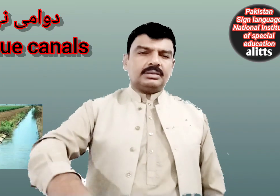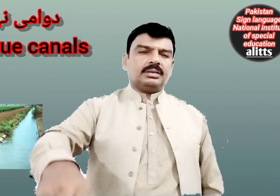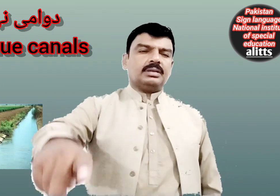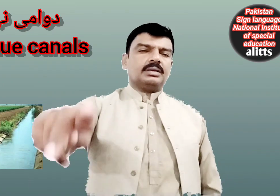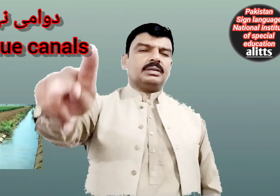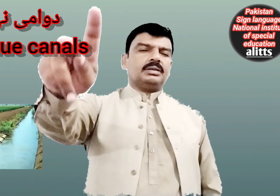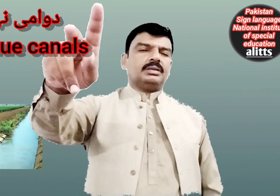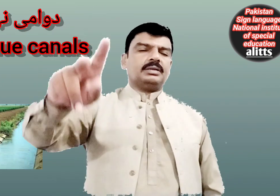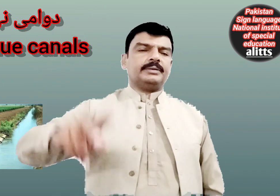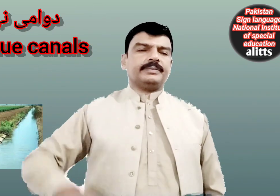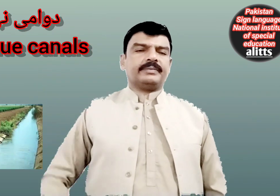लगातार।